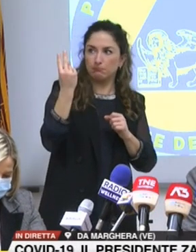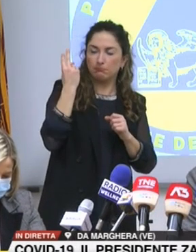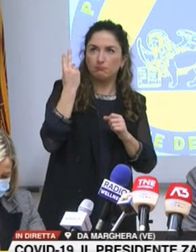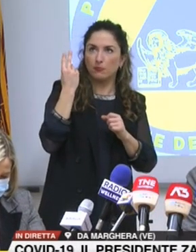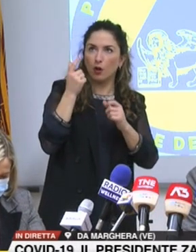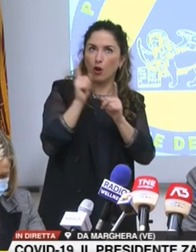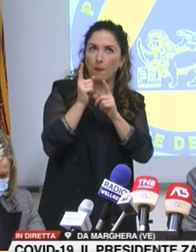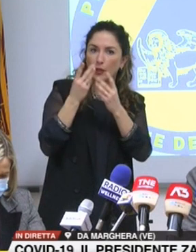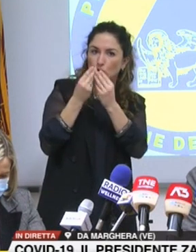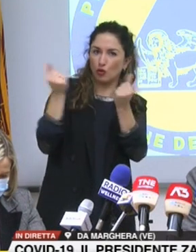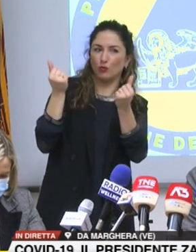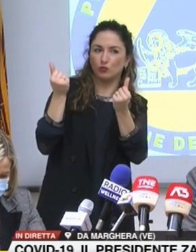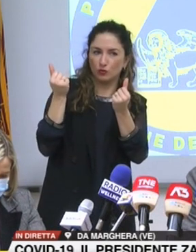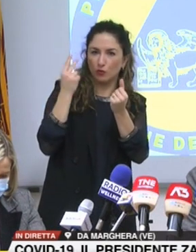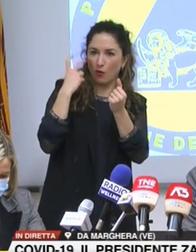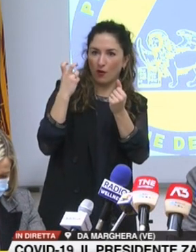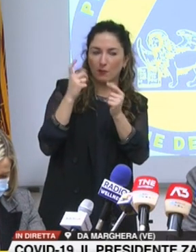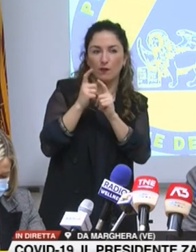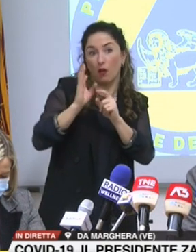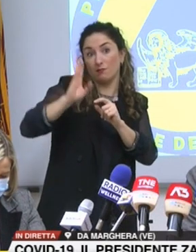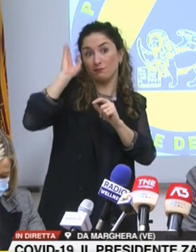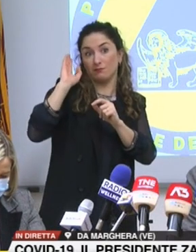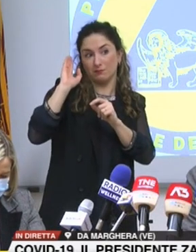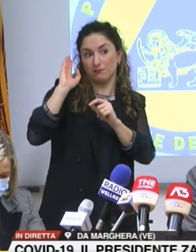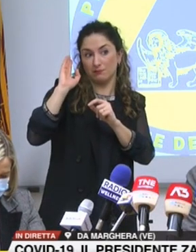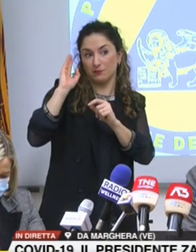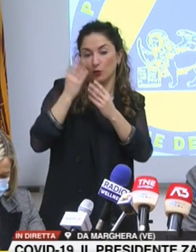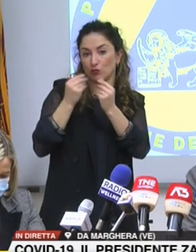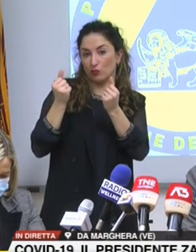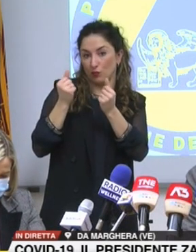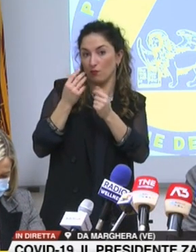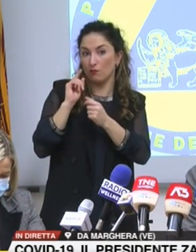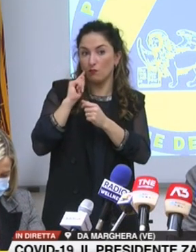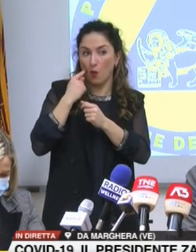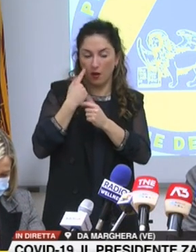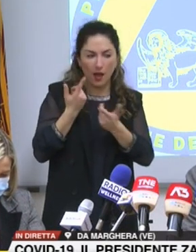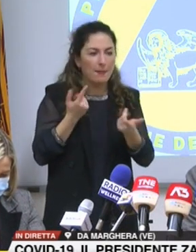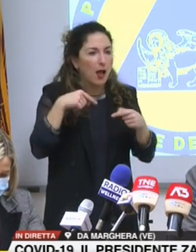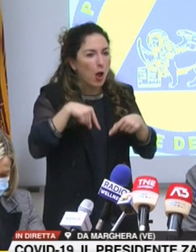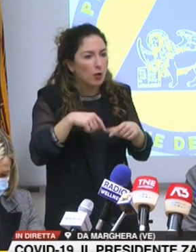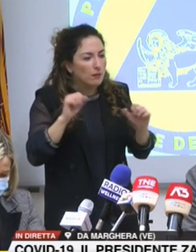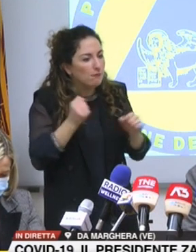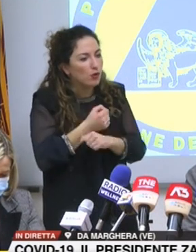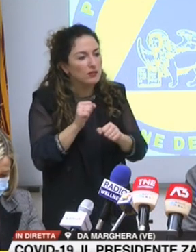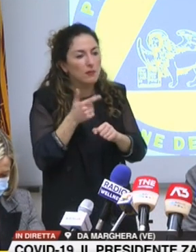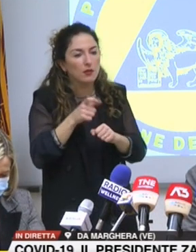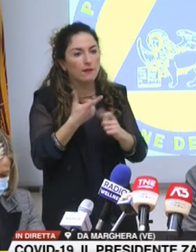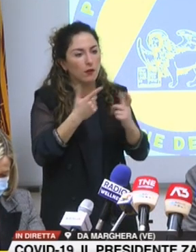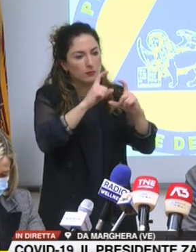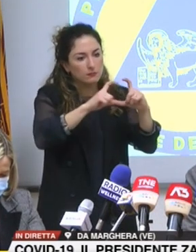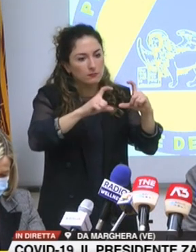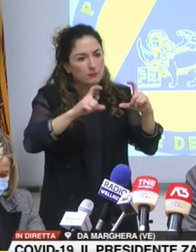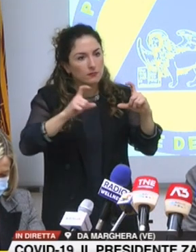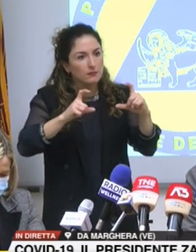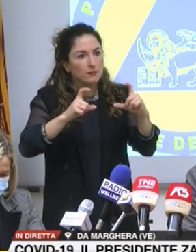certe volte che magari all'epoca sono state... Sì, però oggi non è possibile, cioè, viste le quantità, è impossibile pensare a una vendita